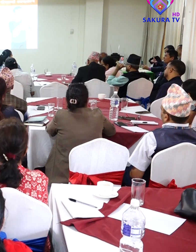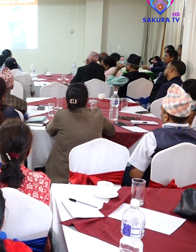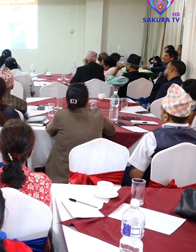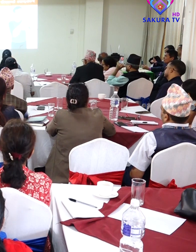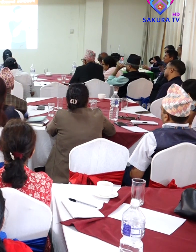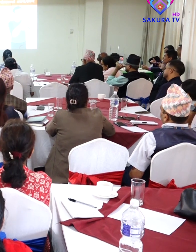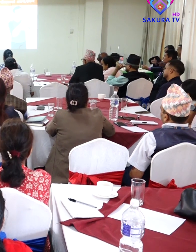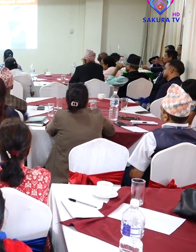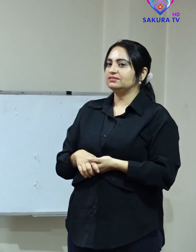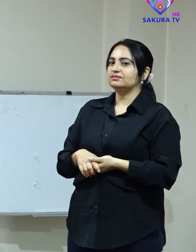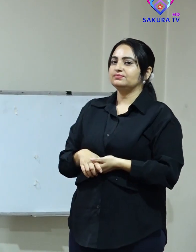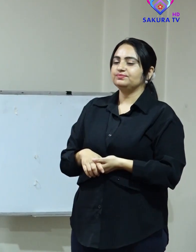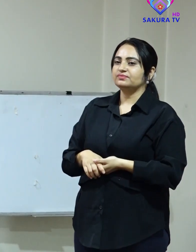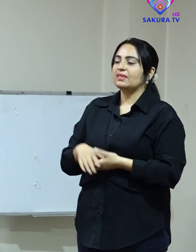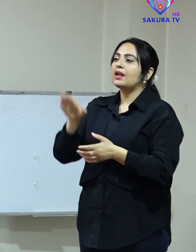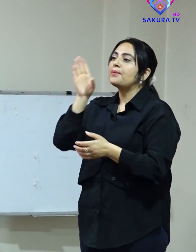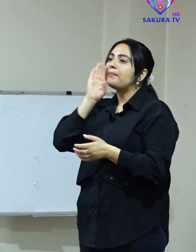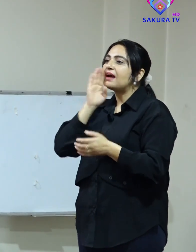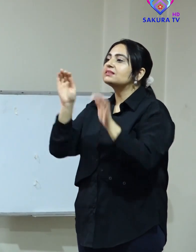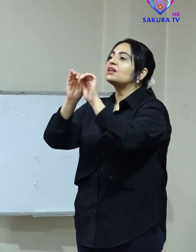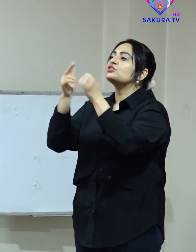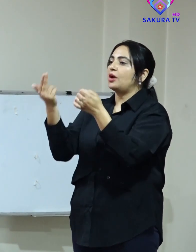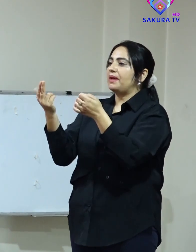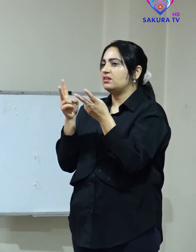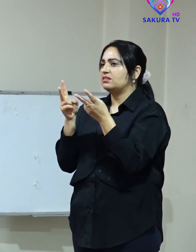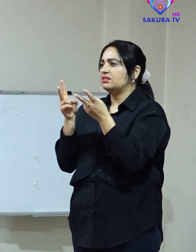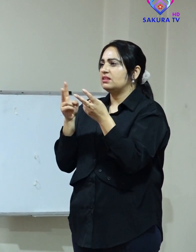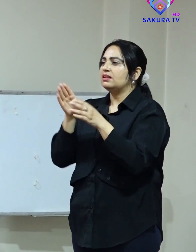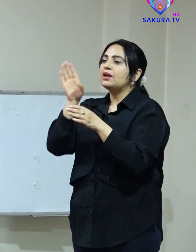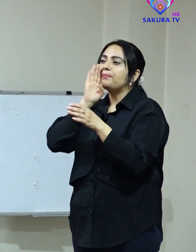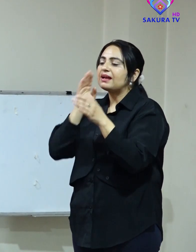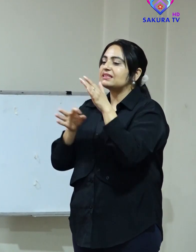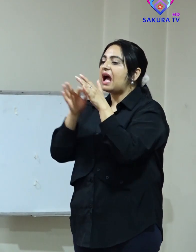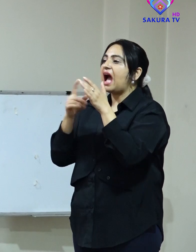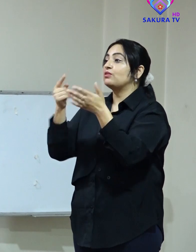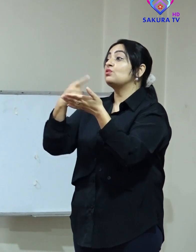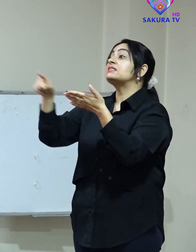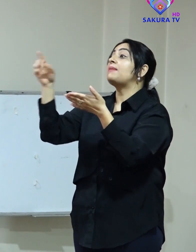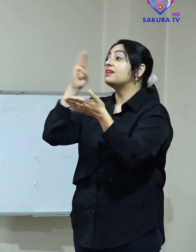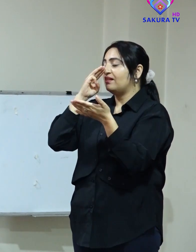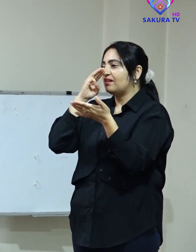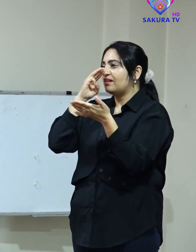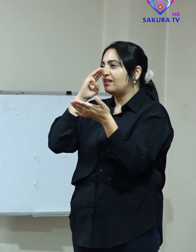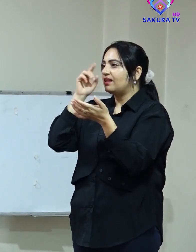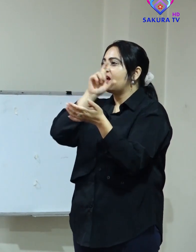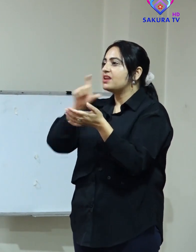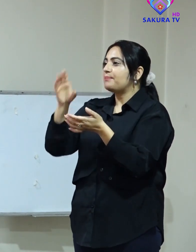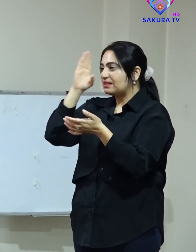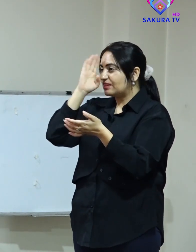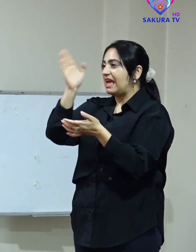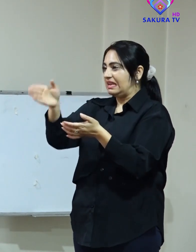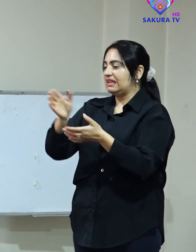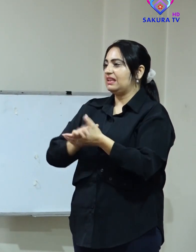र समन्वय गर्ने बताए। भाषा सम्बन्धी अन्य कुरा भाषा आयोगको सिफारिसमा नेपाल